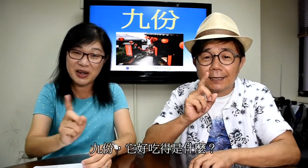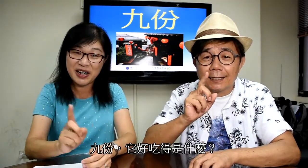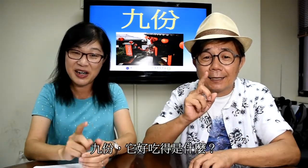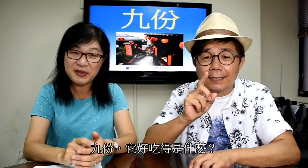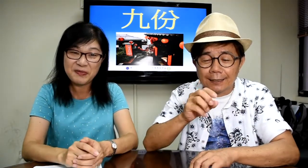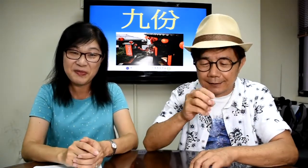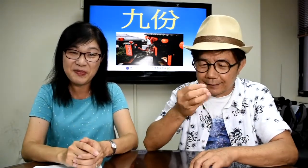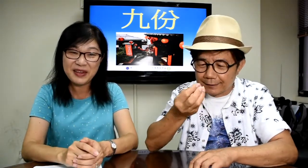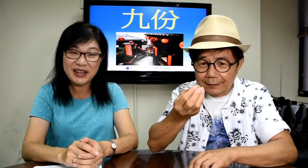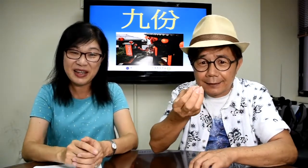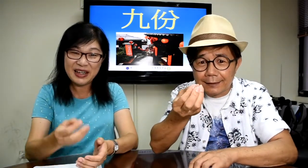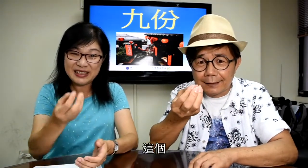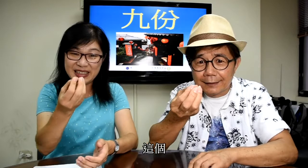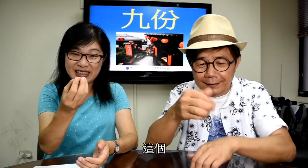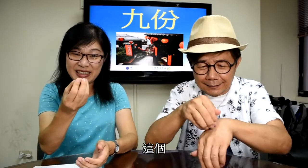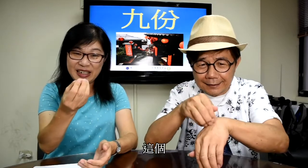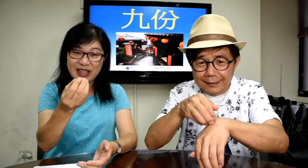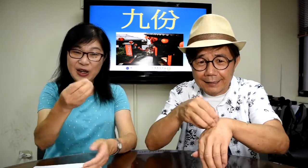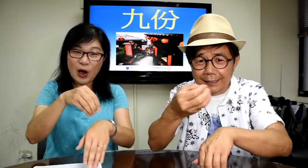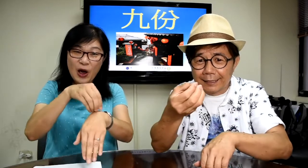么？这个，蚵